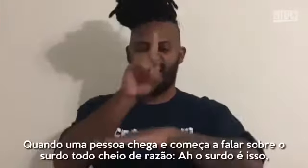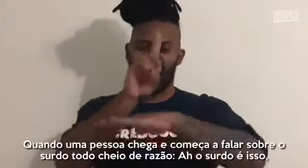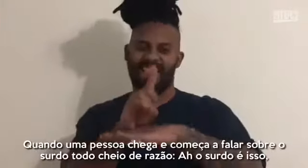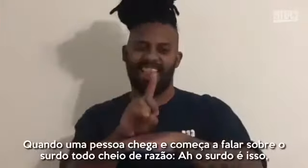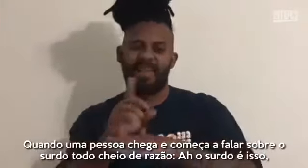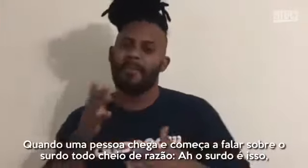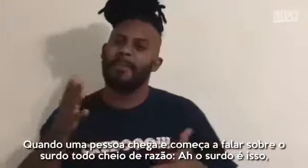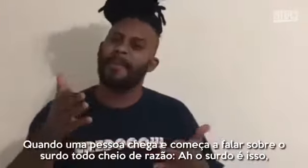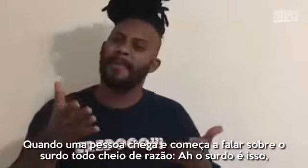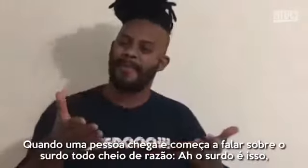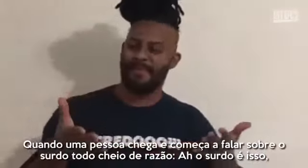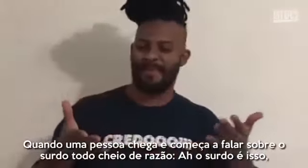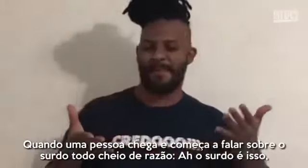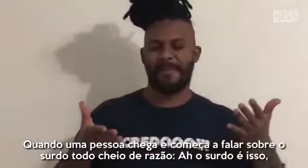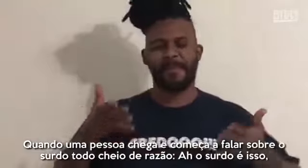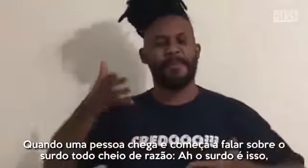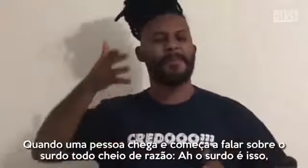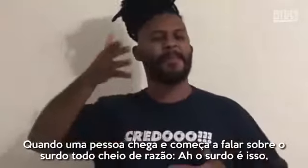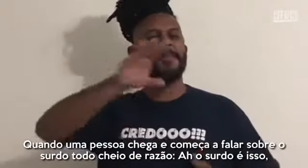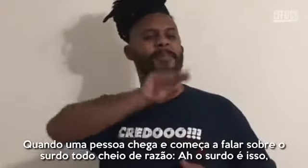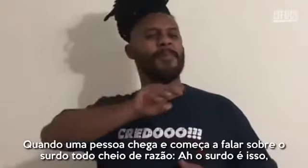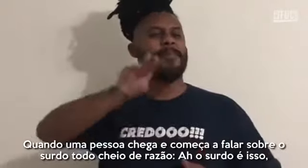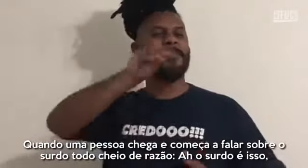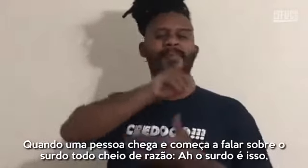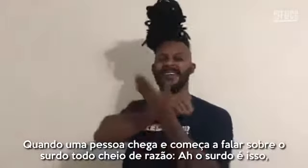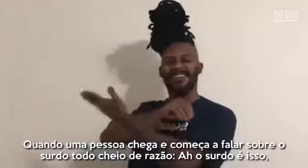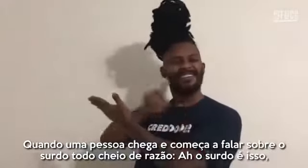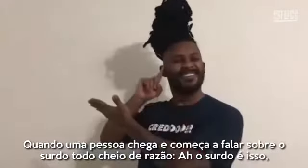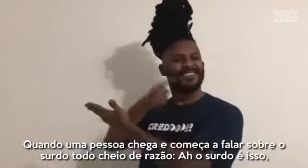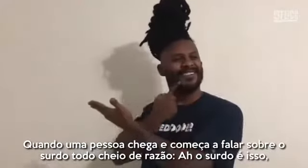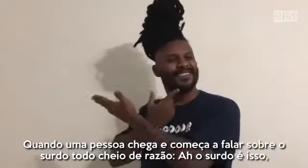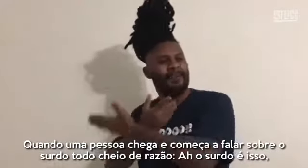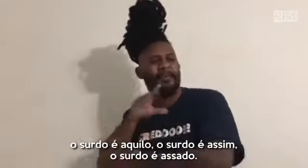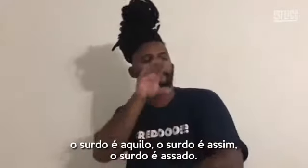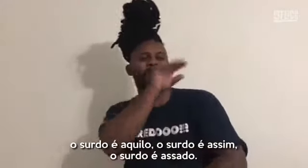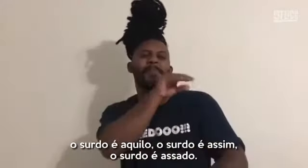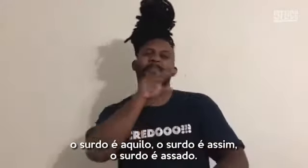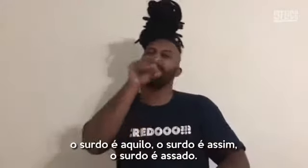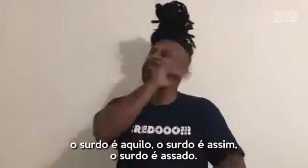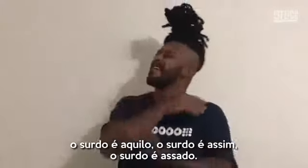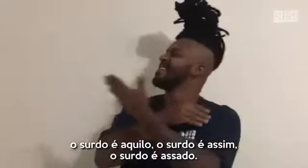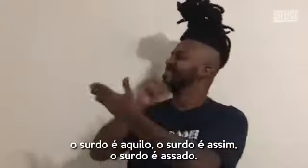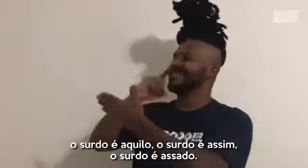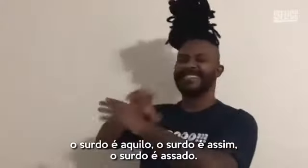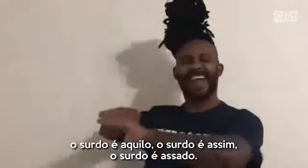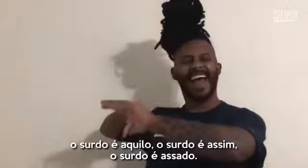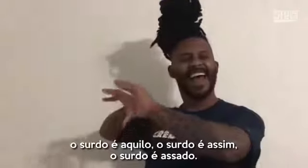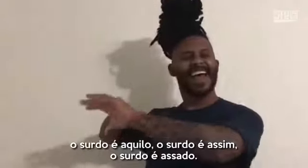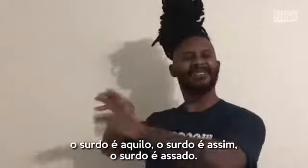Quando uma pessoa chega e começa a falar sobre o surdo, todo cheio de razão. Ah, o surdo é isso, o surdo é aquilo, o surdo é